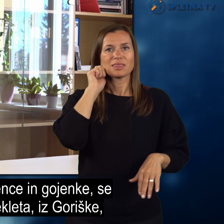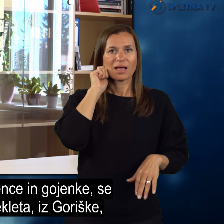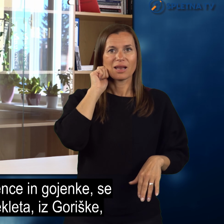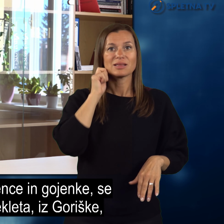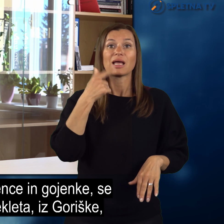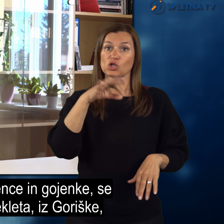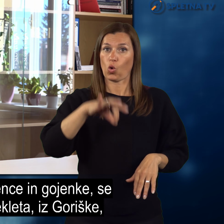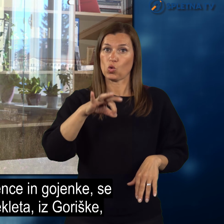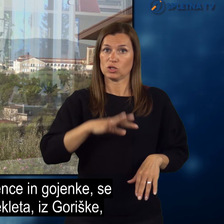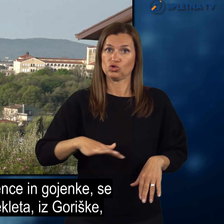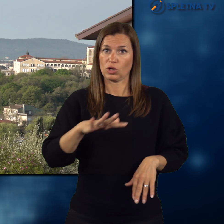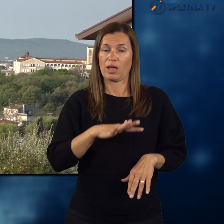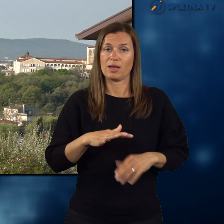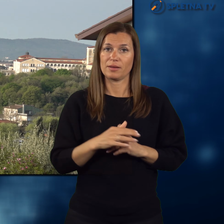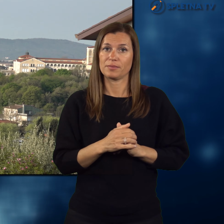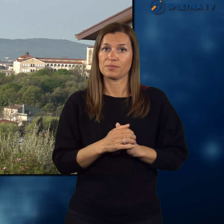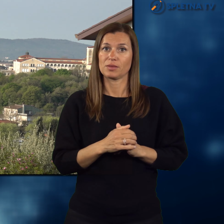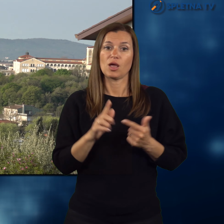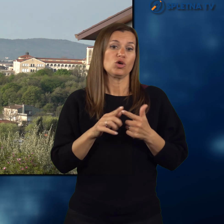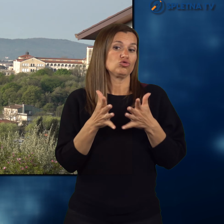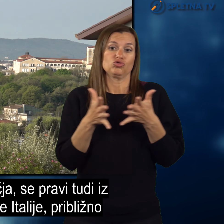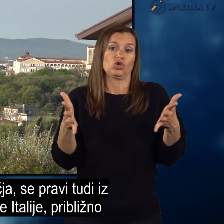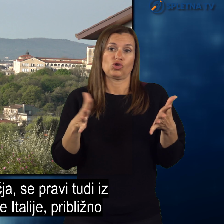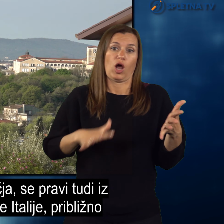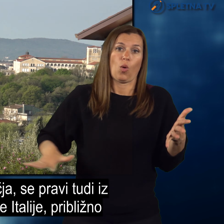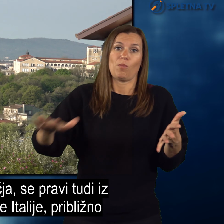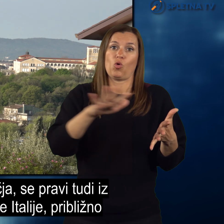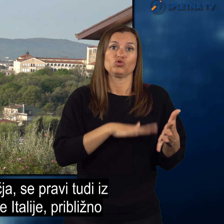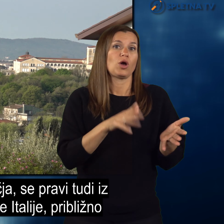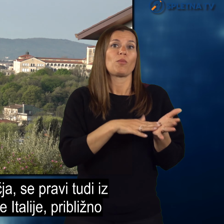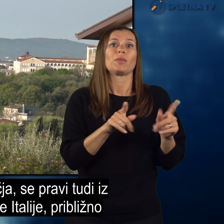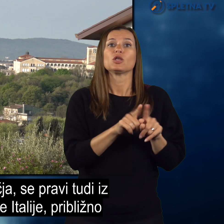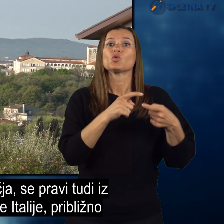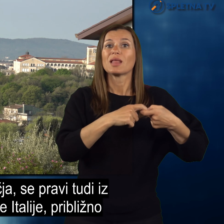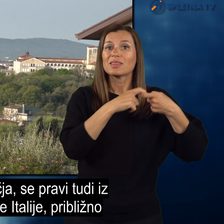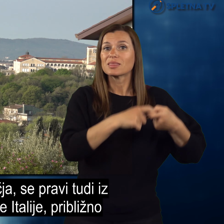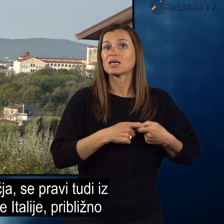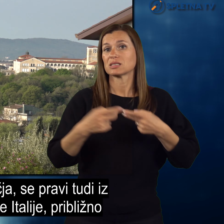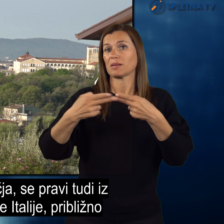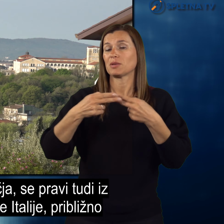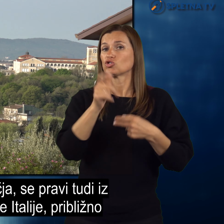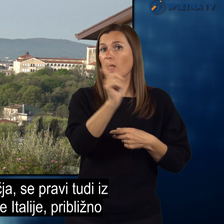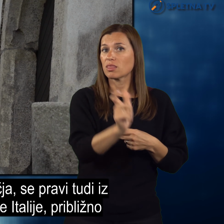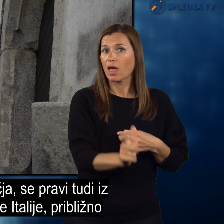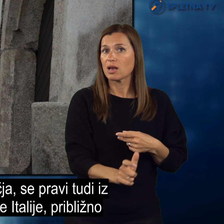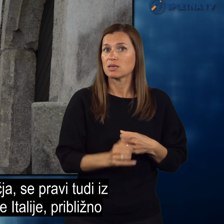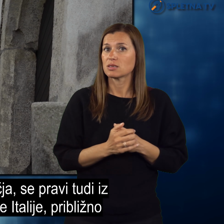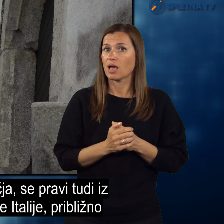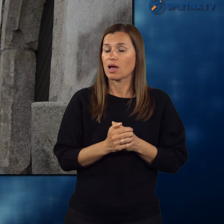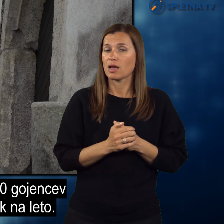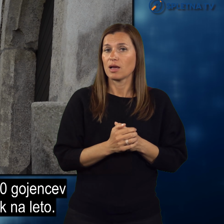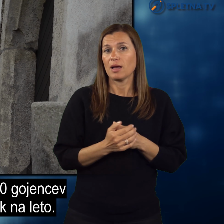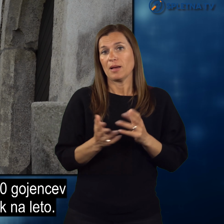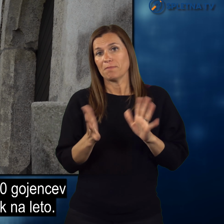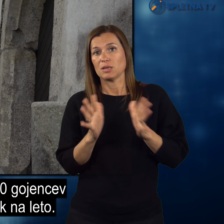in dekleta iz Goriške, iz širšega območja, se pravi tudi iz Trsta in iz bližnje Italije,